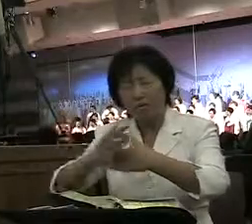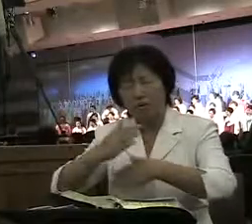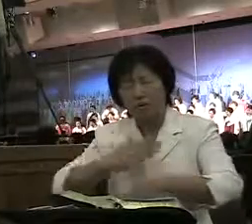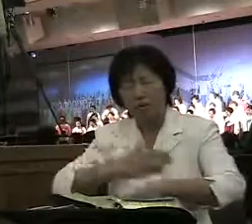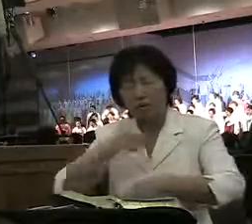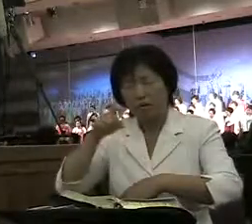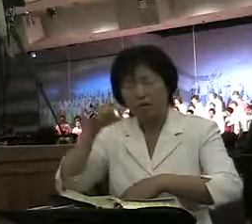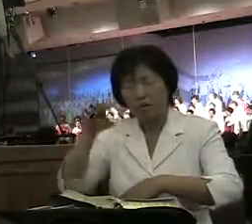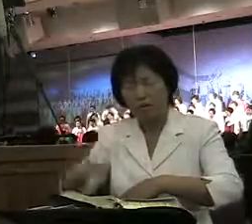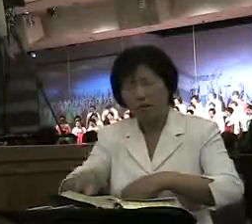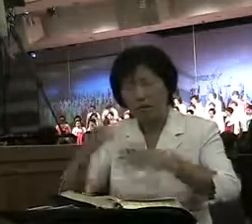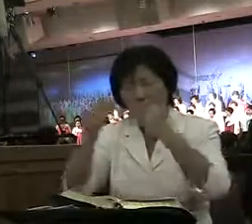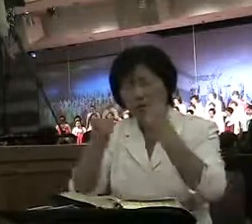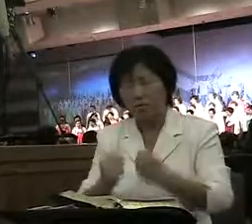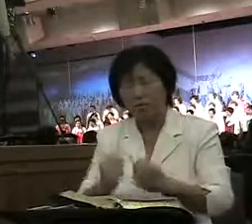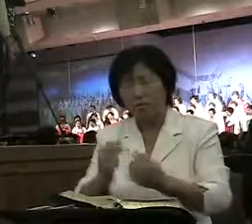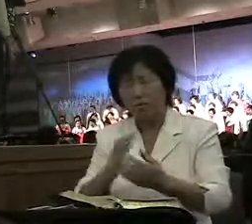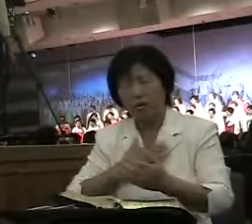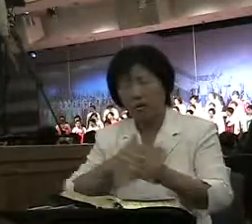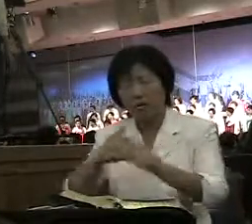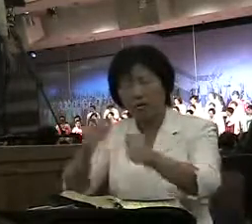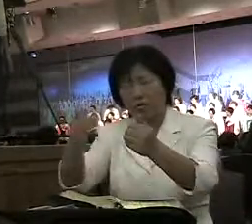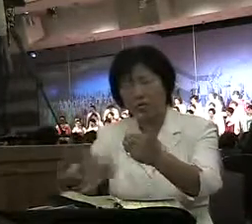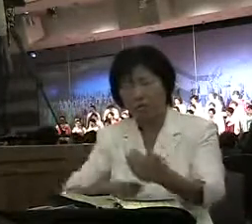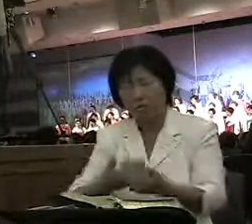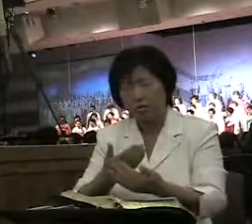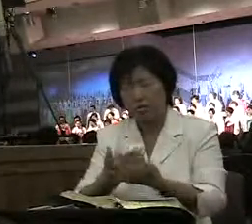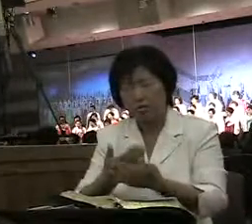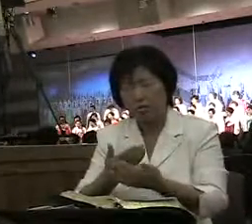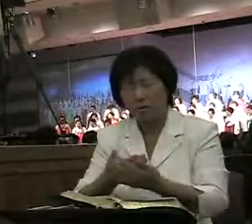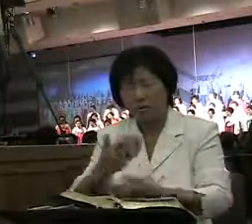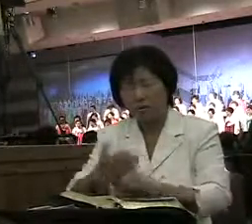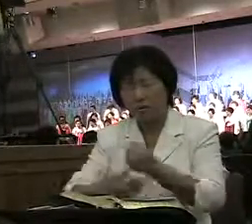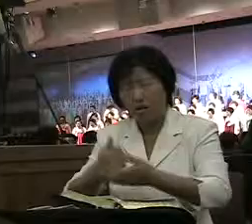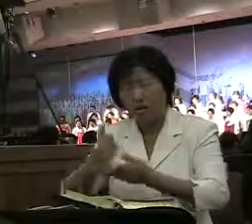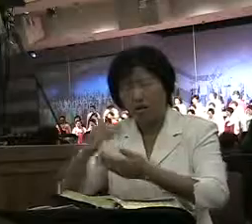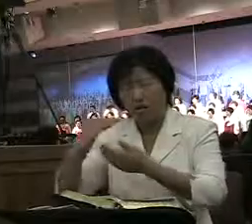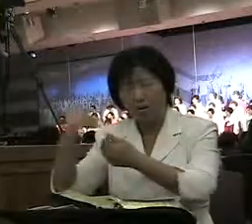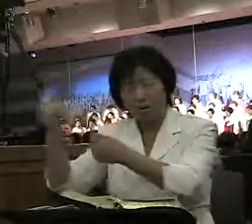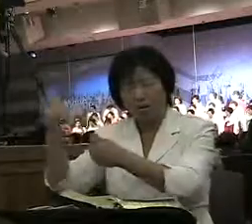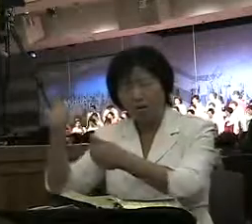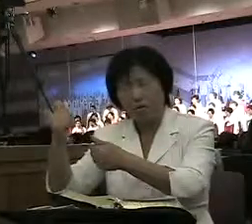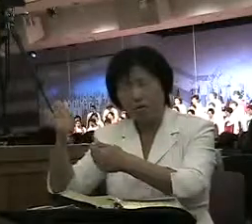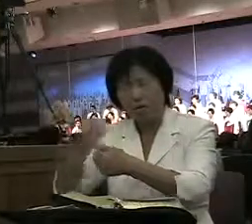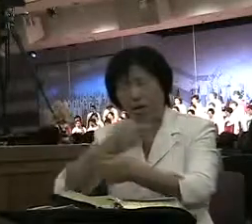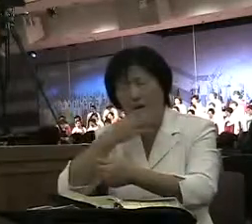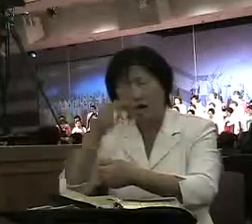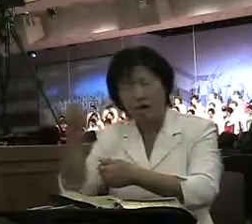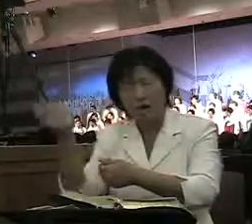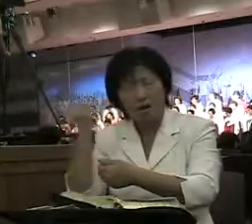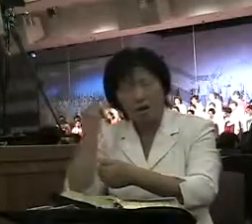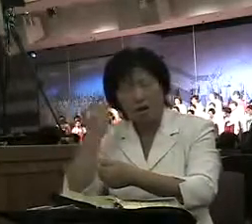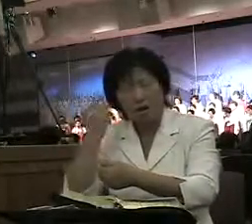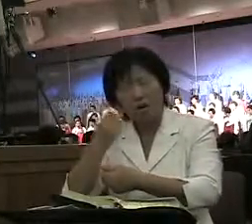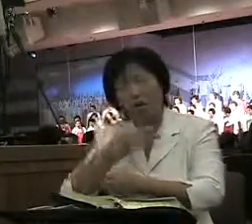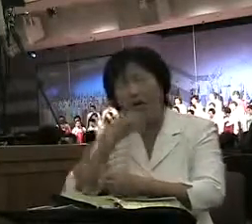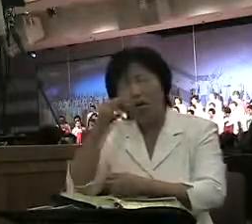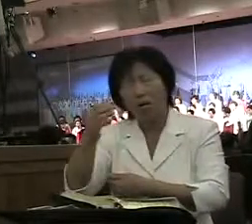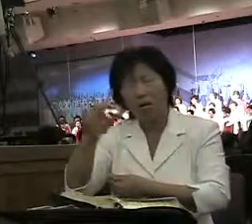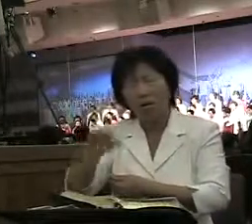있습니다. 나를 보내어 주소서. 하나님이 부르시는 음성을 듣고 오늘 그 음성